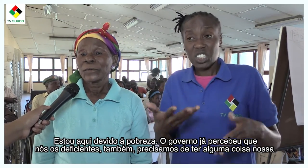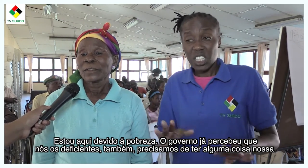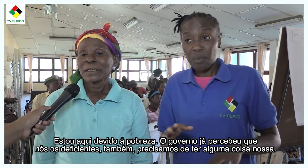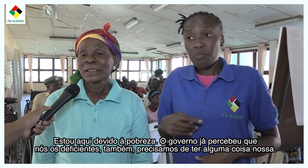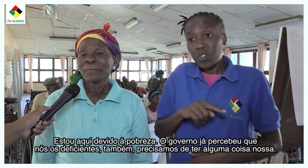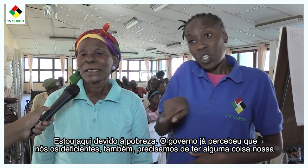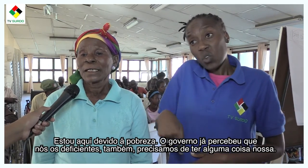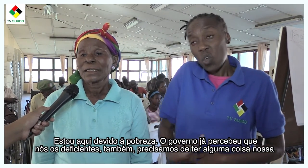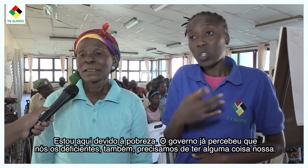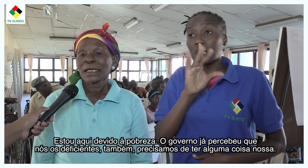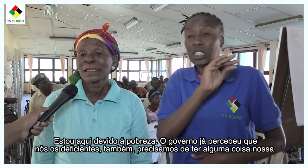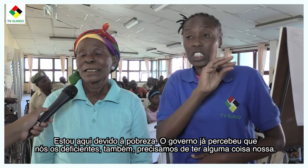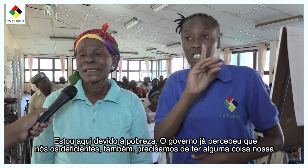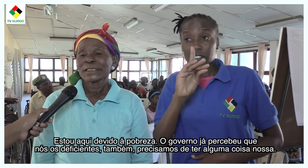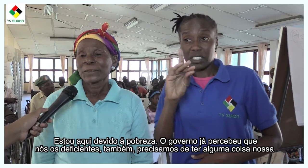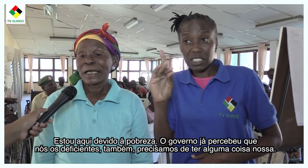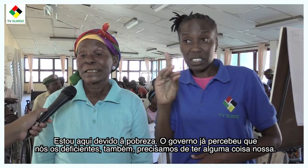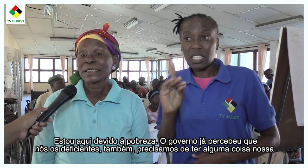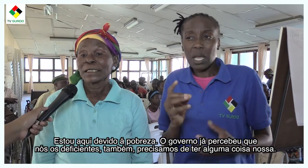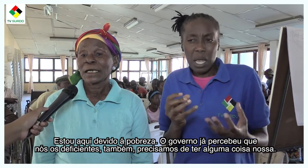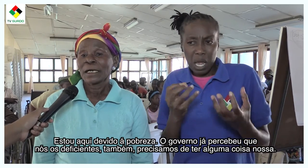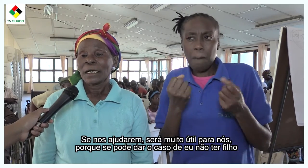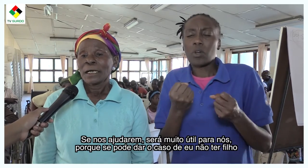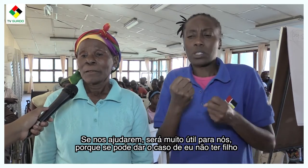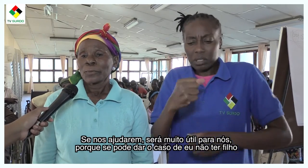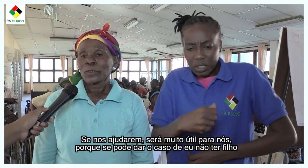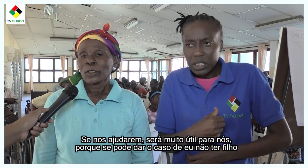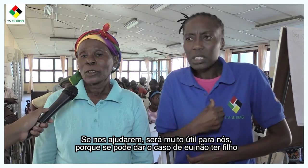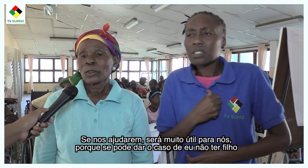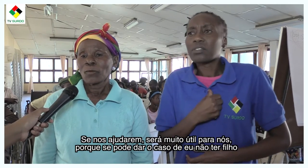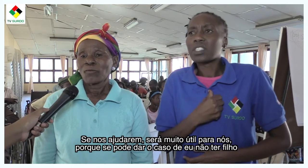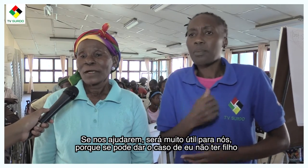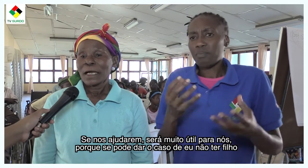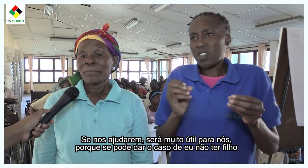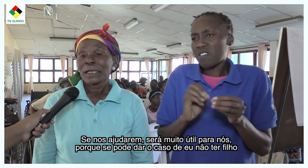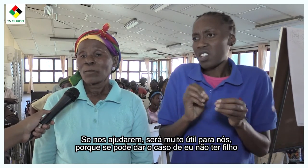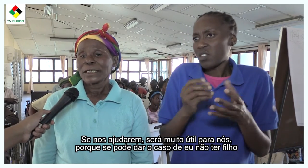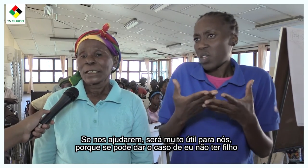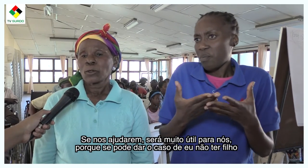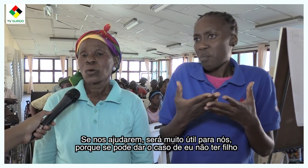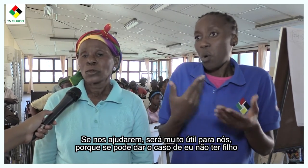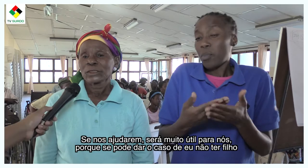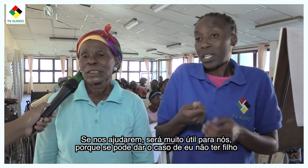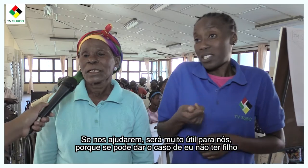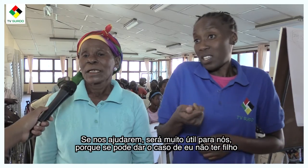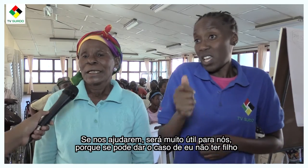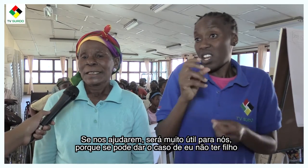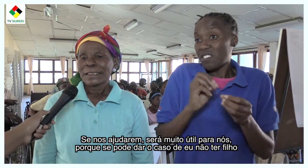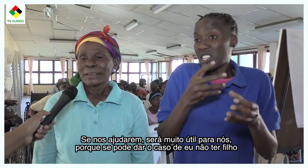curso vai ser um